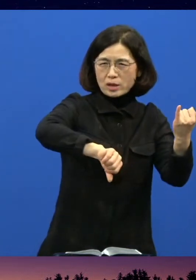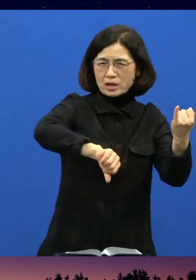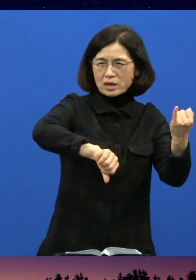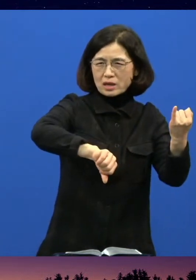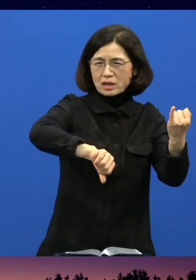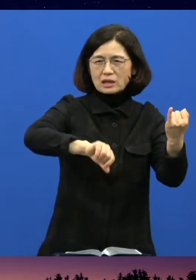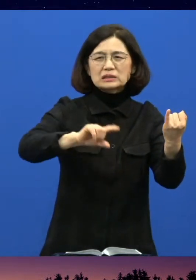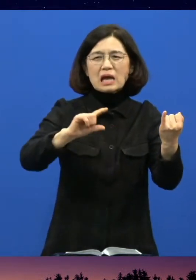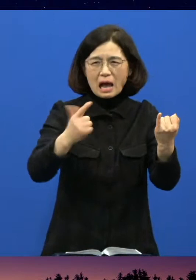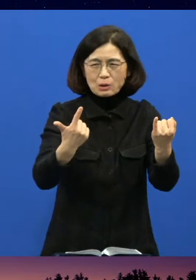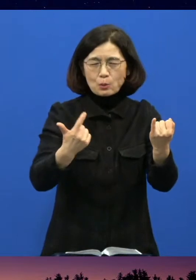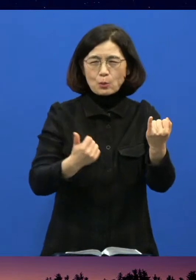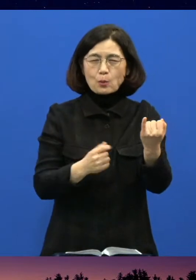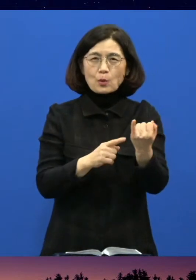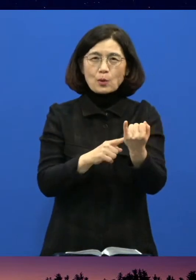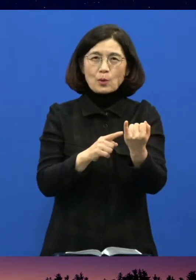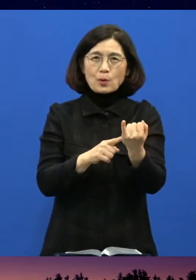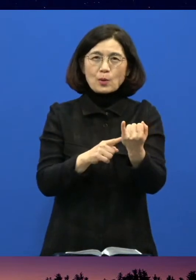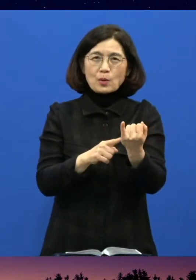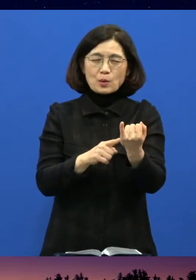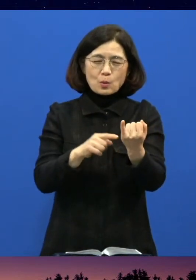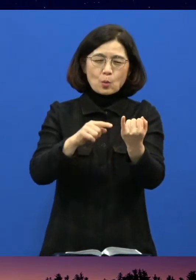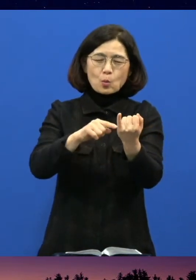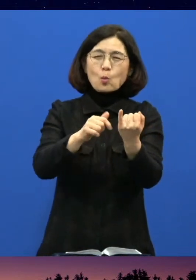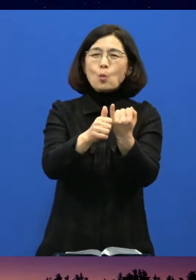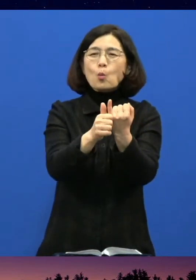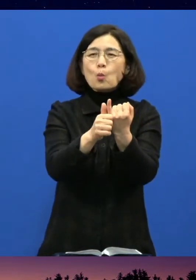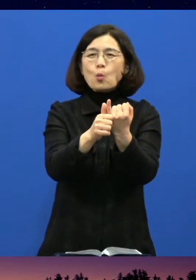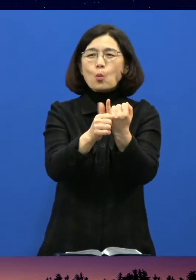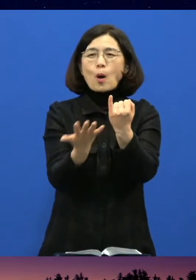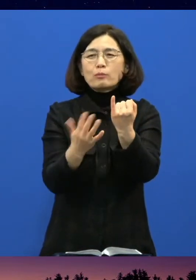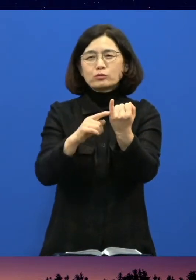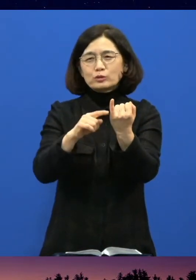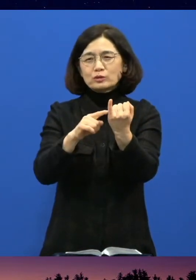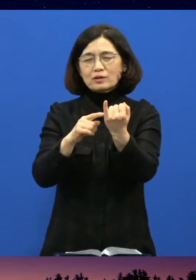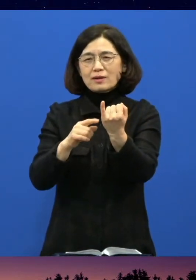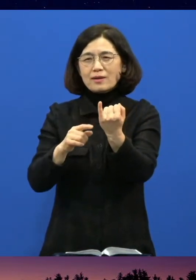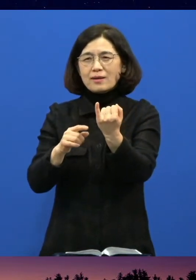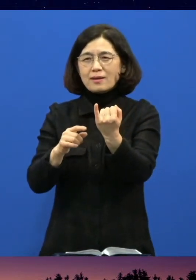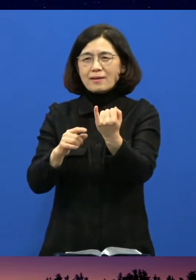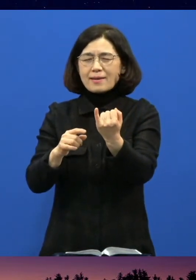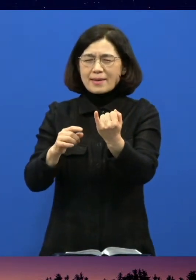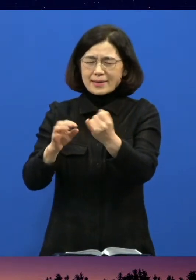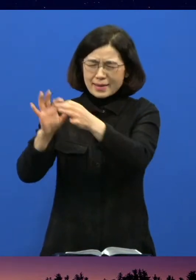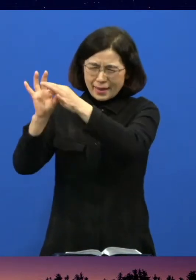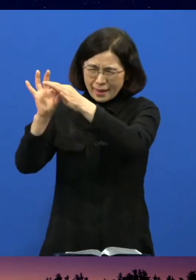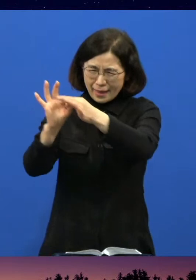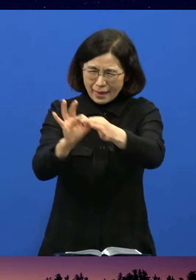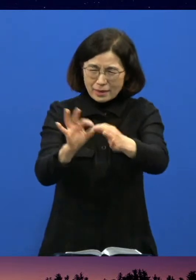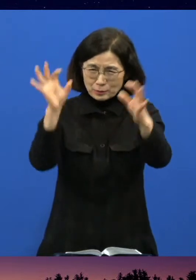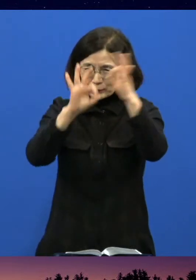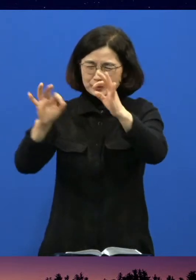재판관 앞에서도 이 과부는 번거롭게 했다는 거예요. 번거롭게.